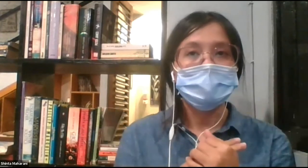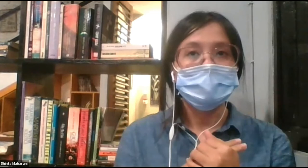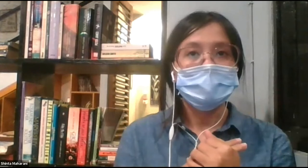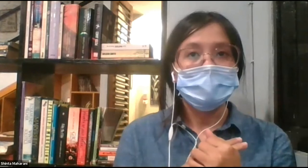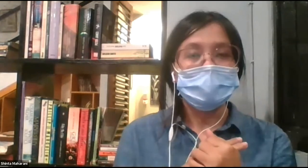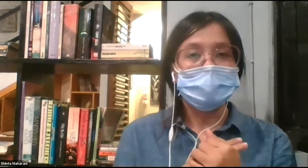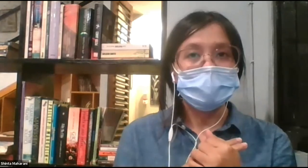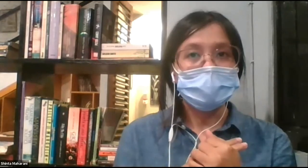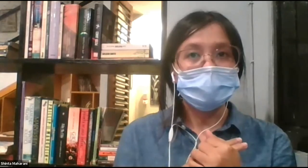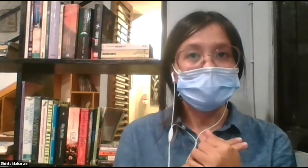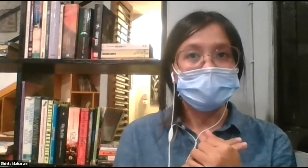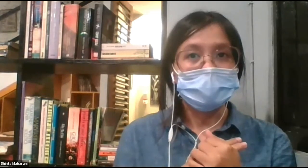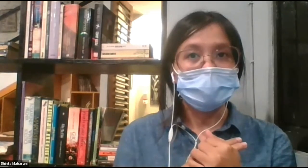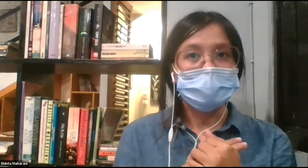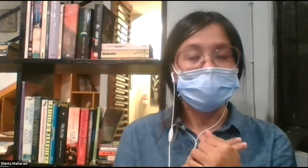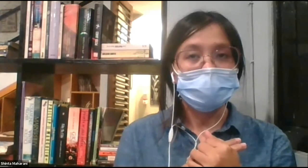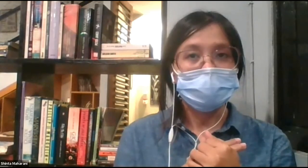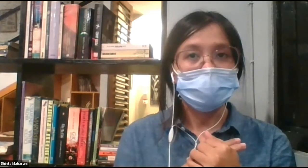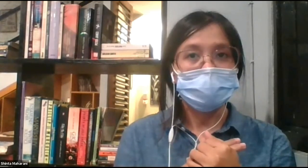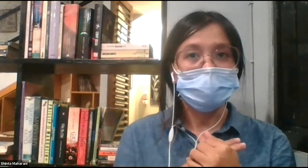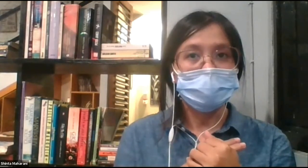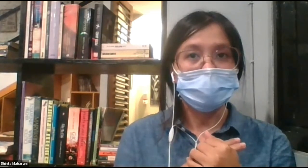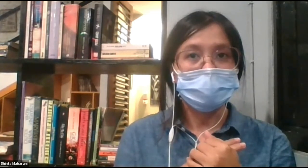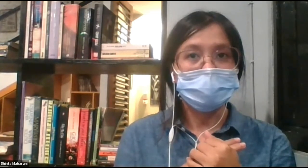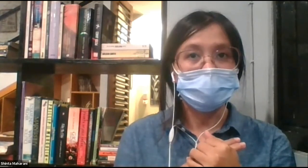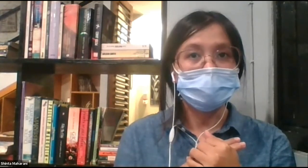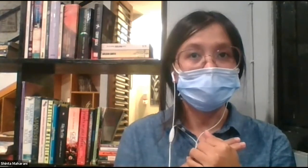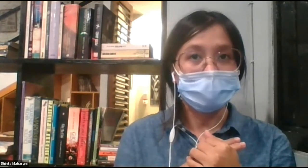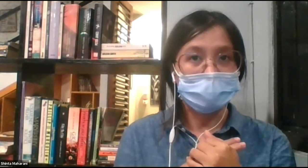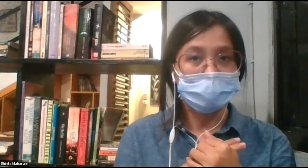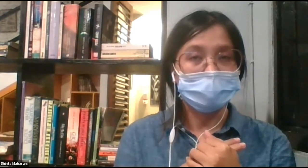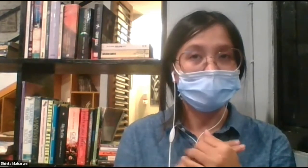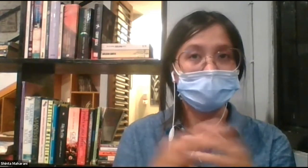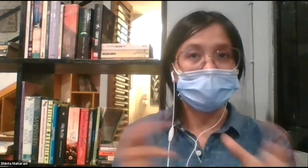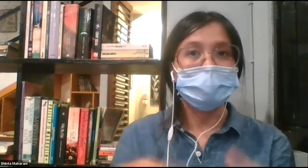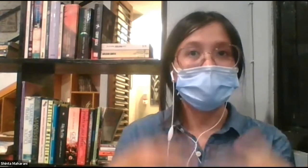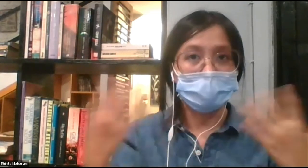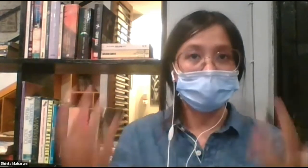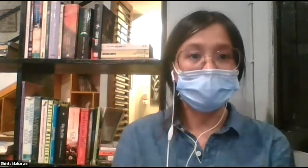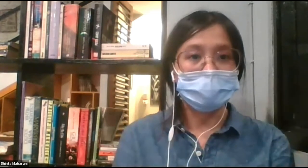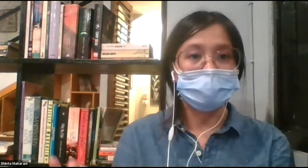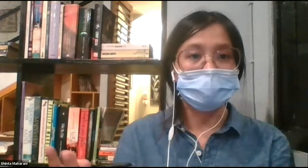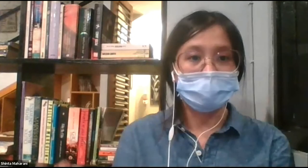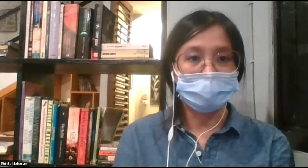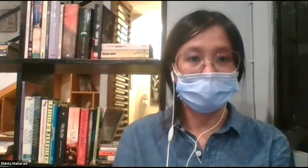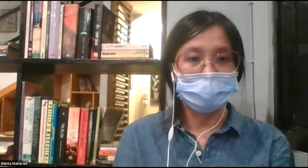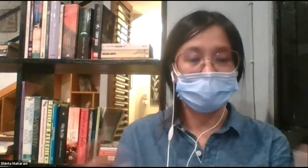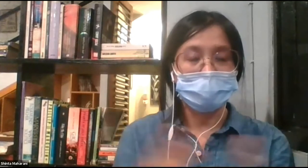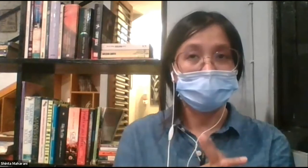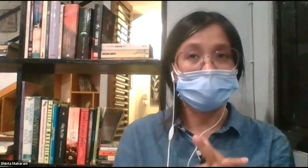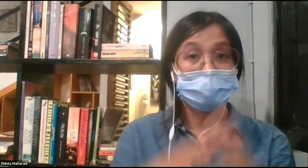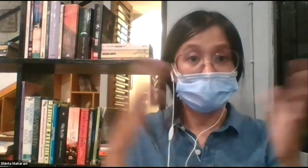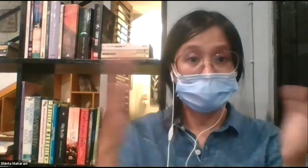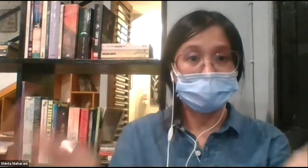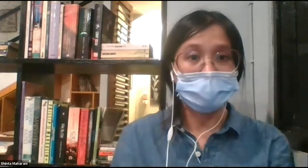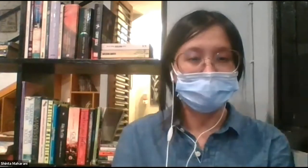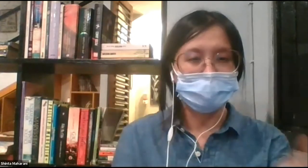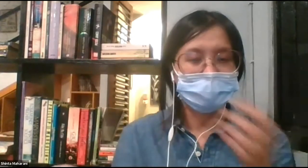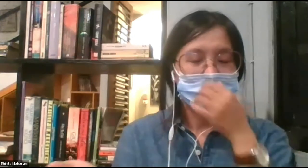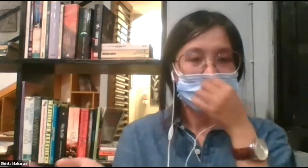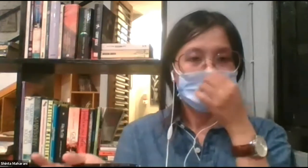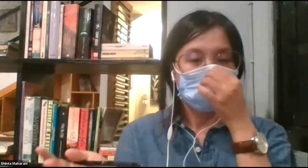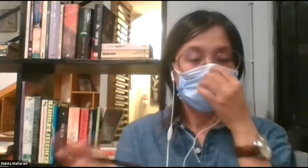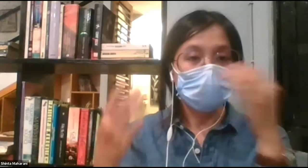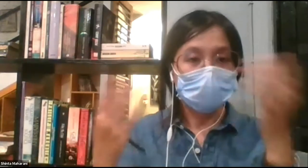misalnya kebijakan-kebijakan yang dipunyai oleh pemerintah tidak ramah terhadap difabel misalnya selama masa